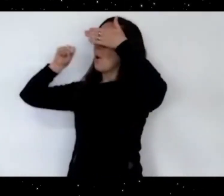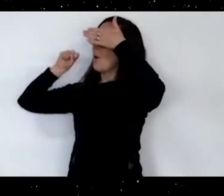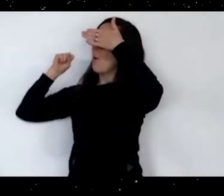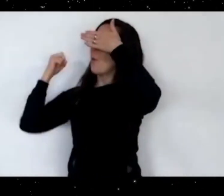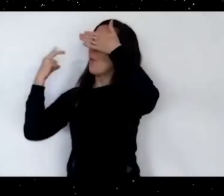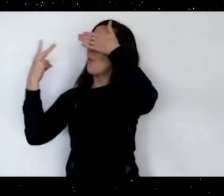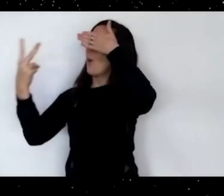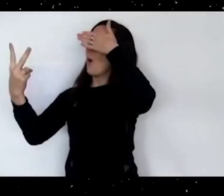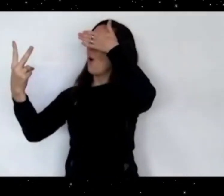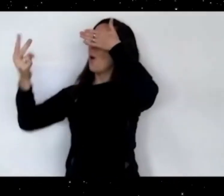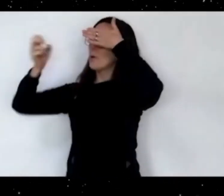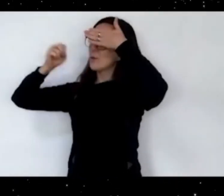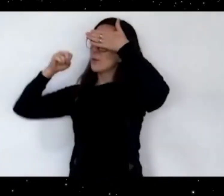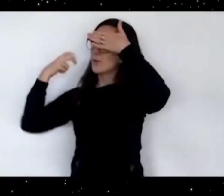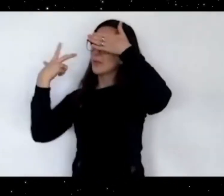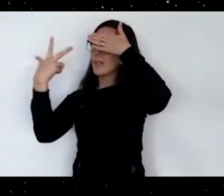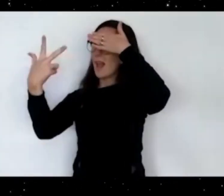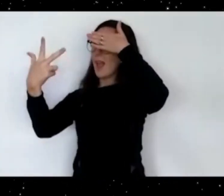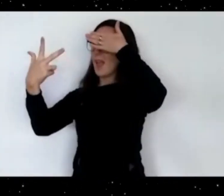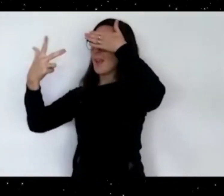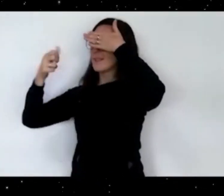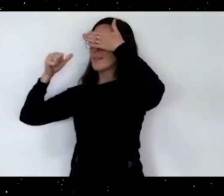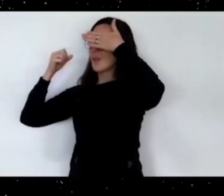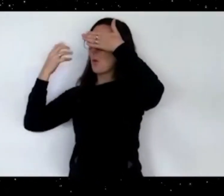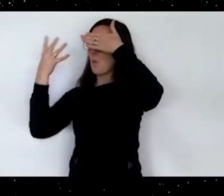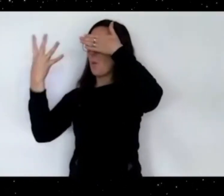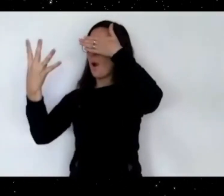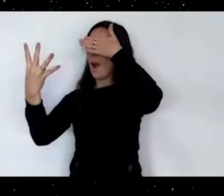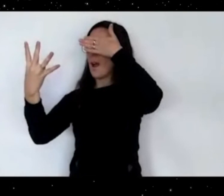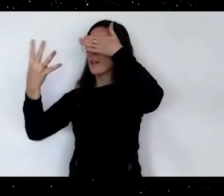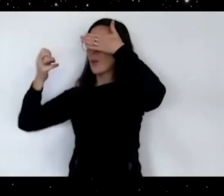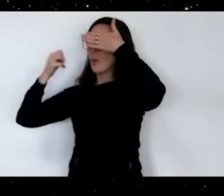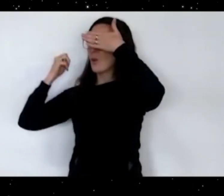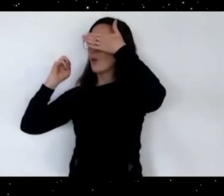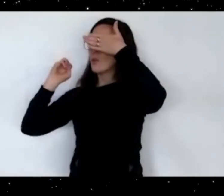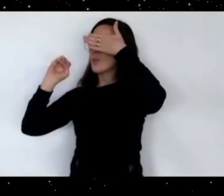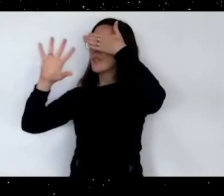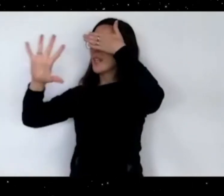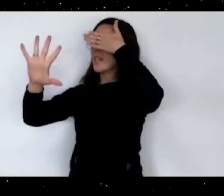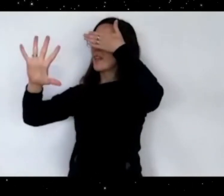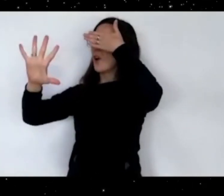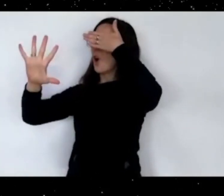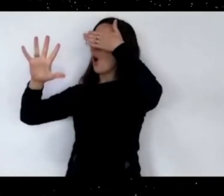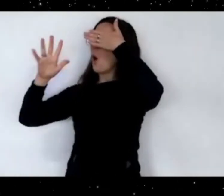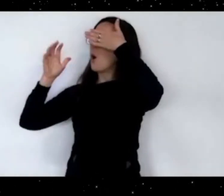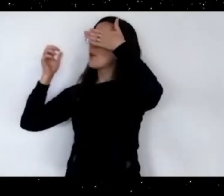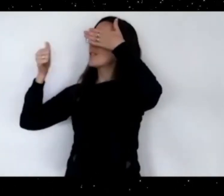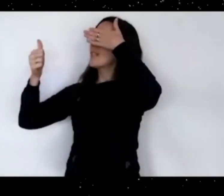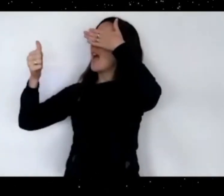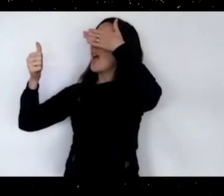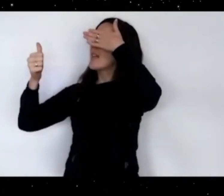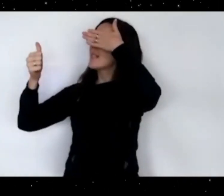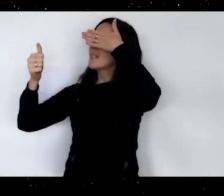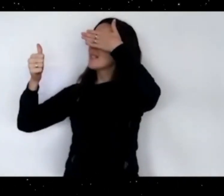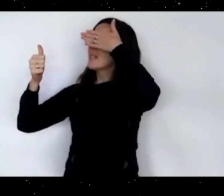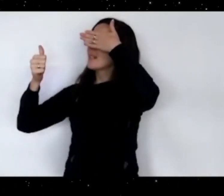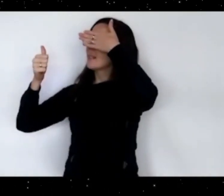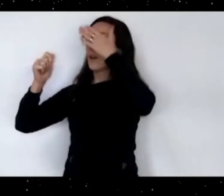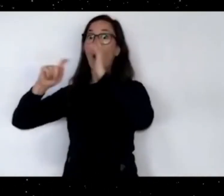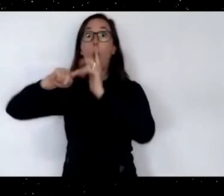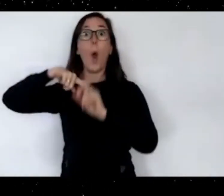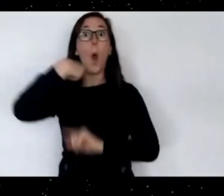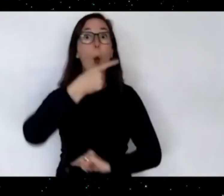Uno, dos, tres, cuatro, cinco, seis.